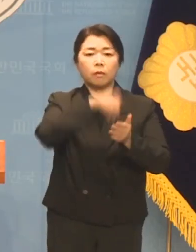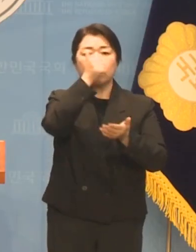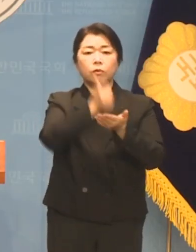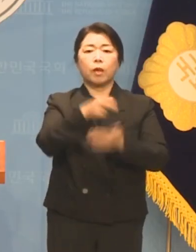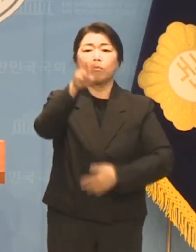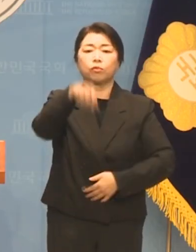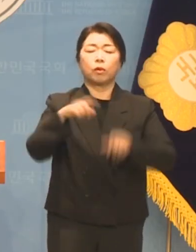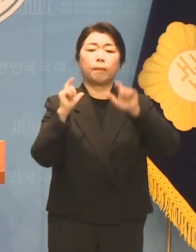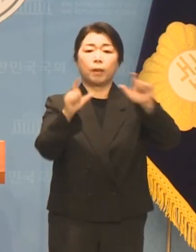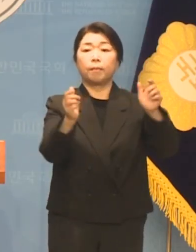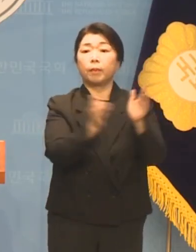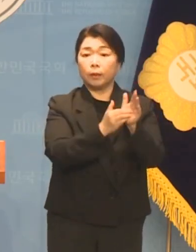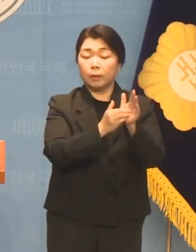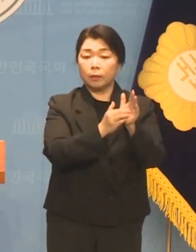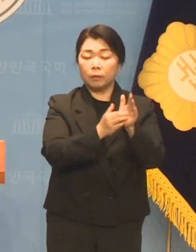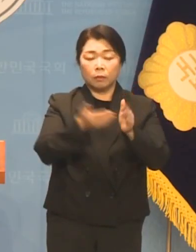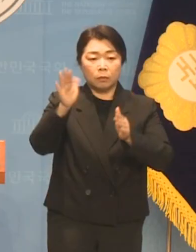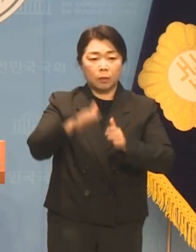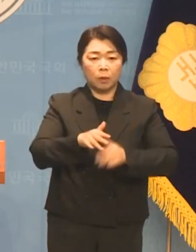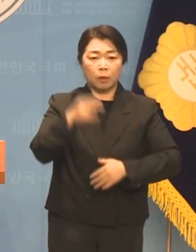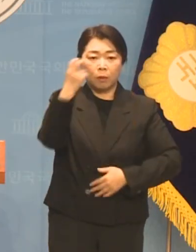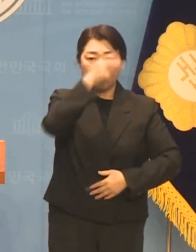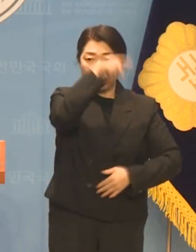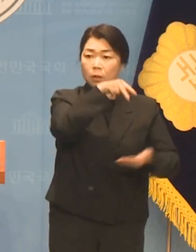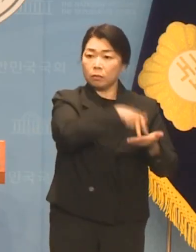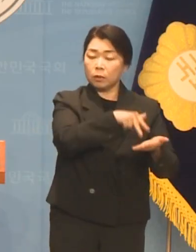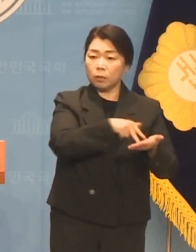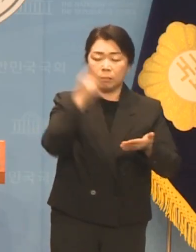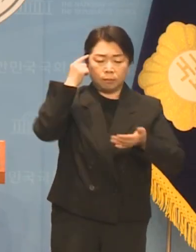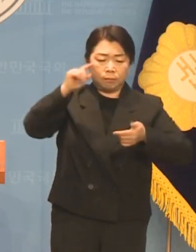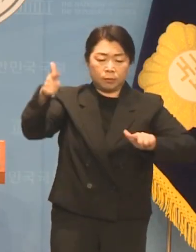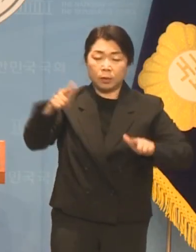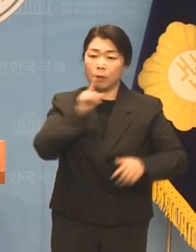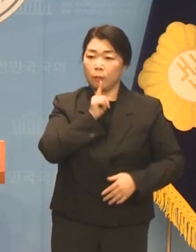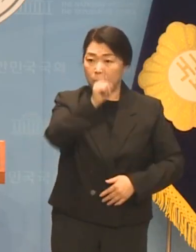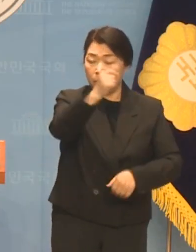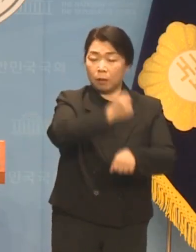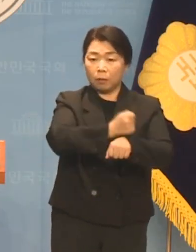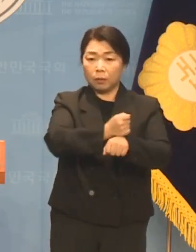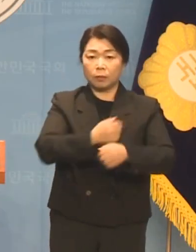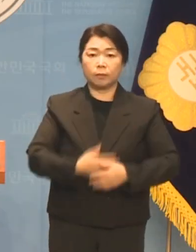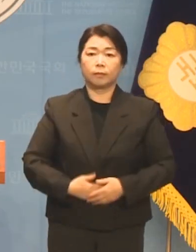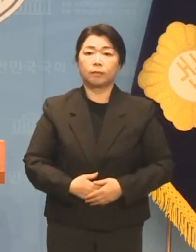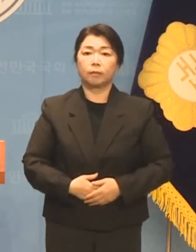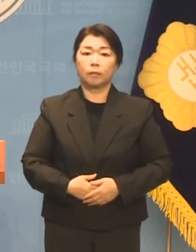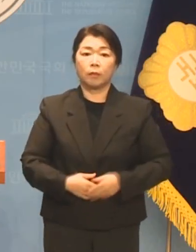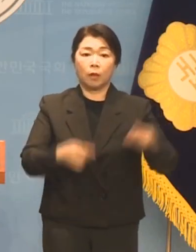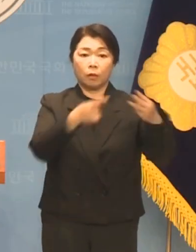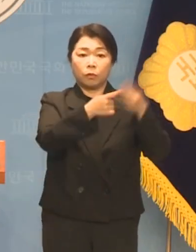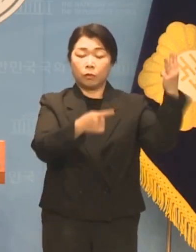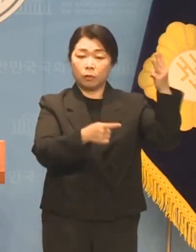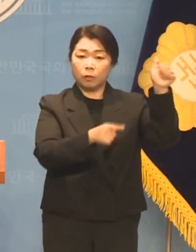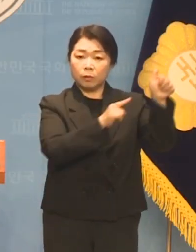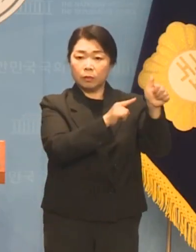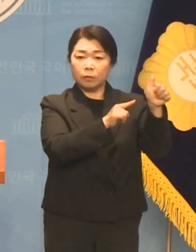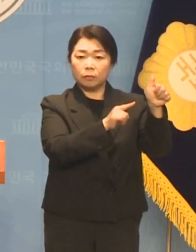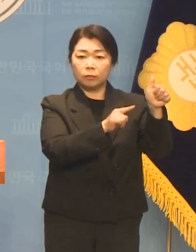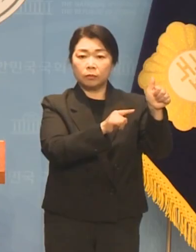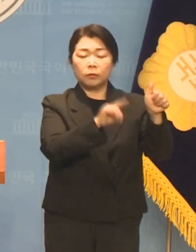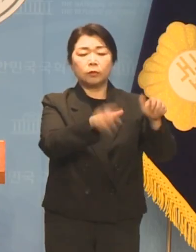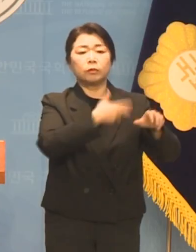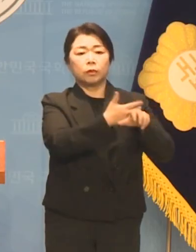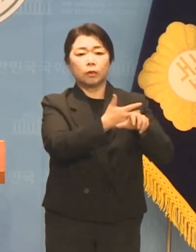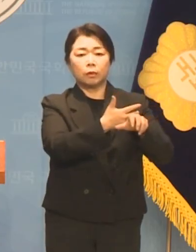밝혔습니다. 아이러니합니다. 윤석열 내란 우두머리 구속 취소 결정에